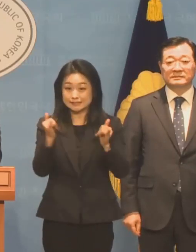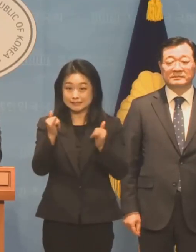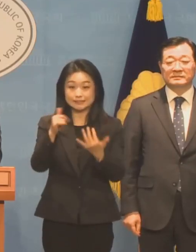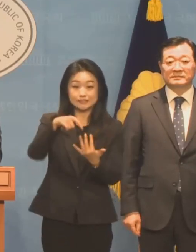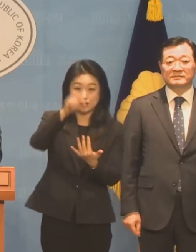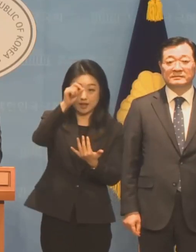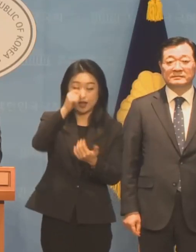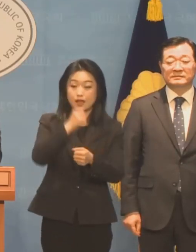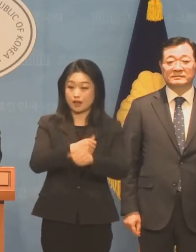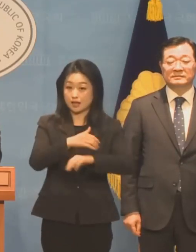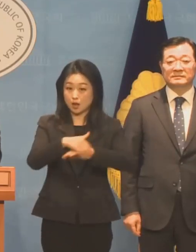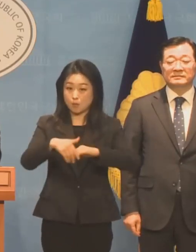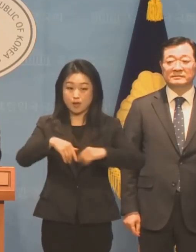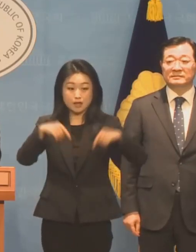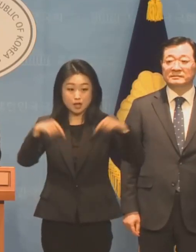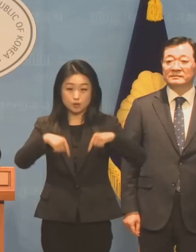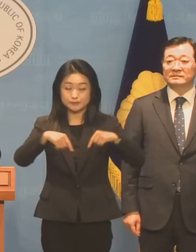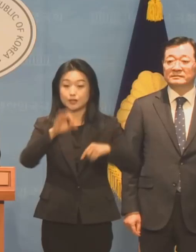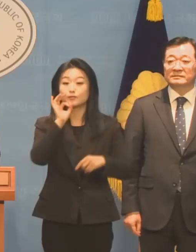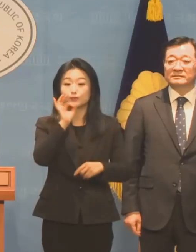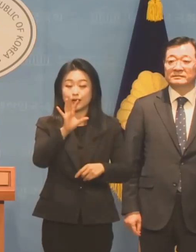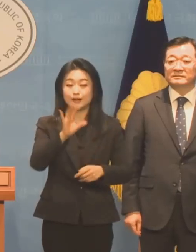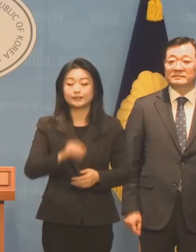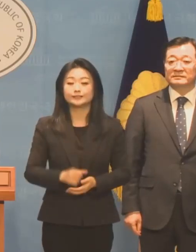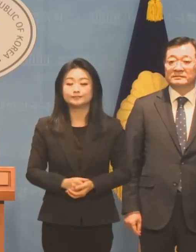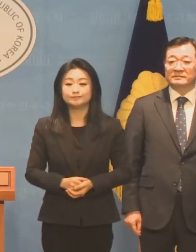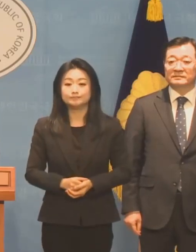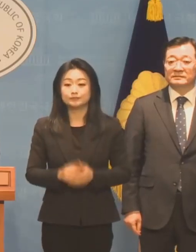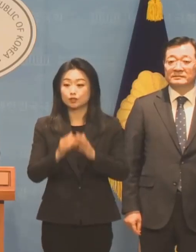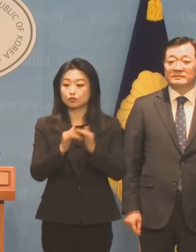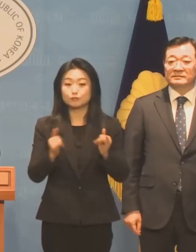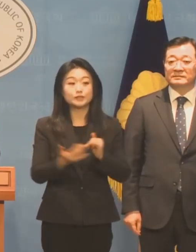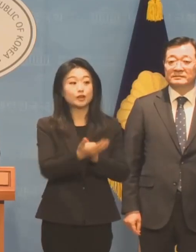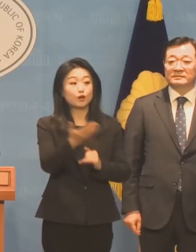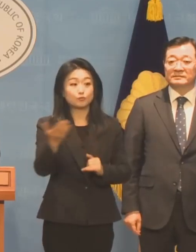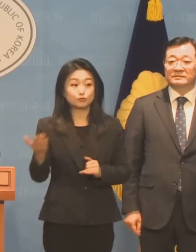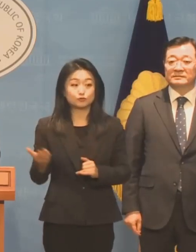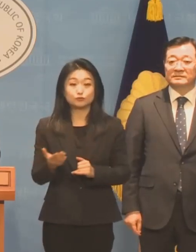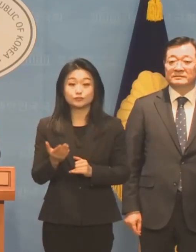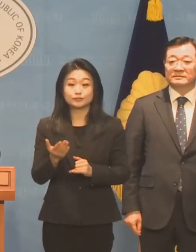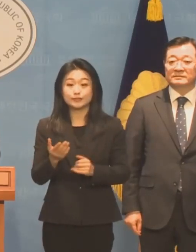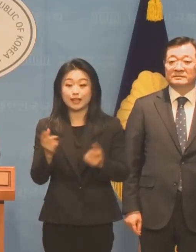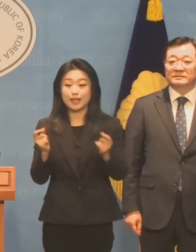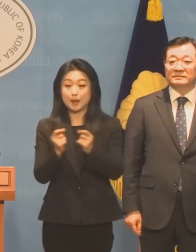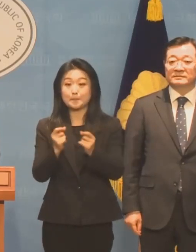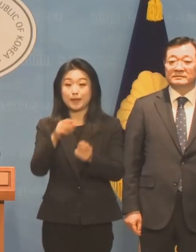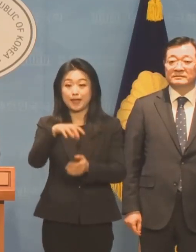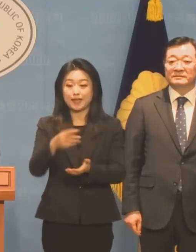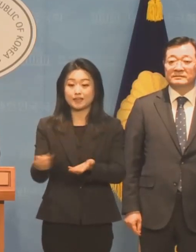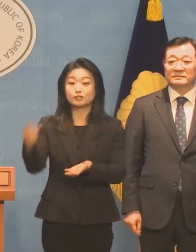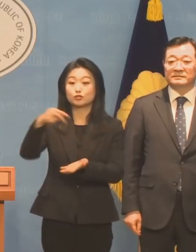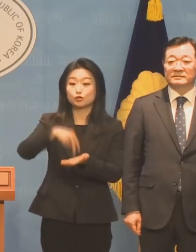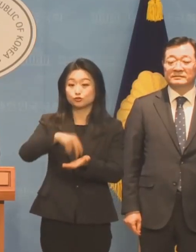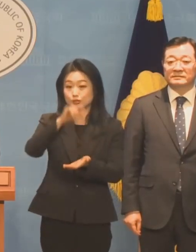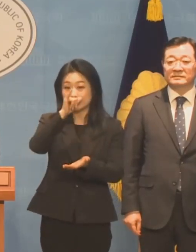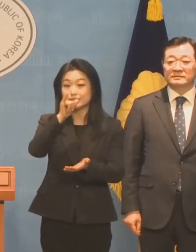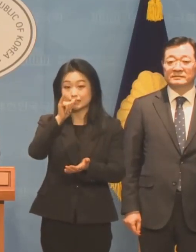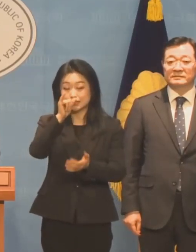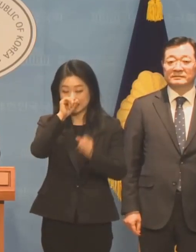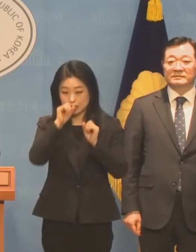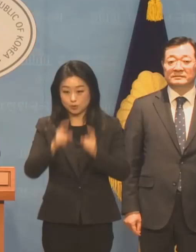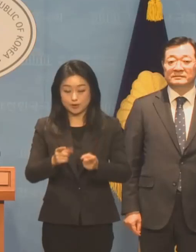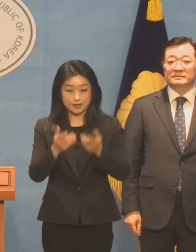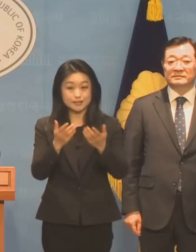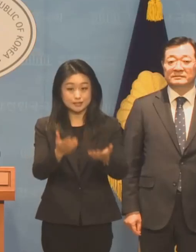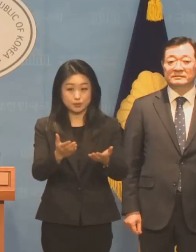하겠습니다. 협상의 대상이 결코 아닙니다. 국민 앞에 설 수 있는 마지막 기회입니다. 그것이